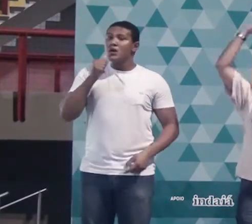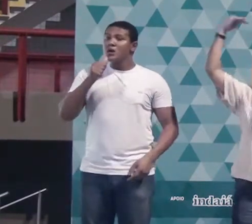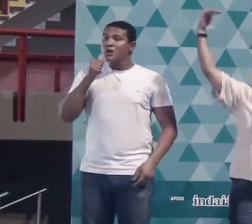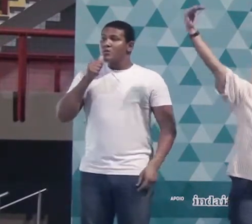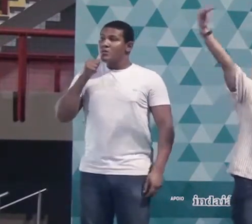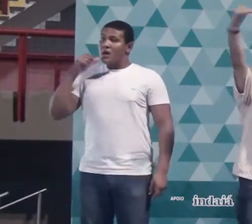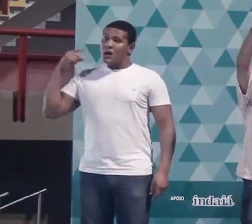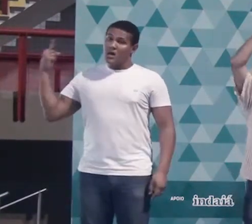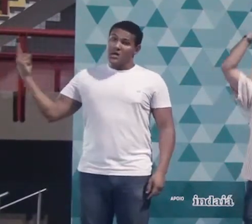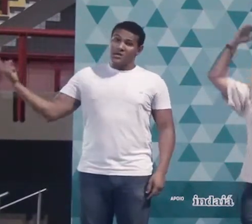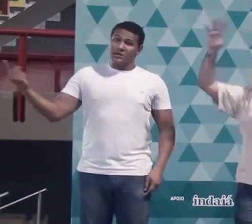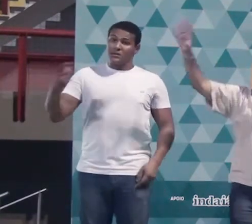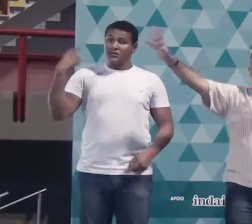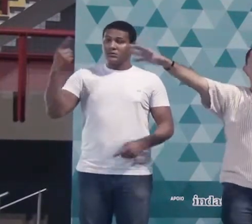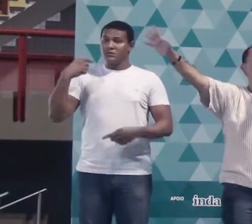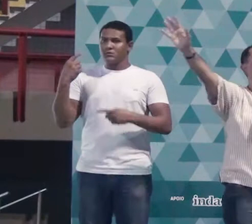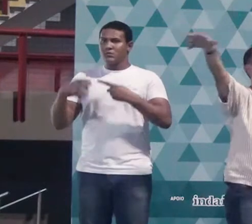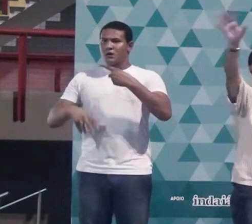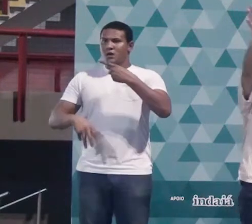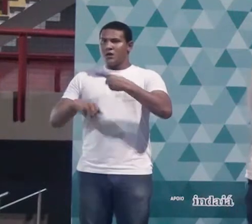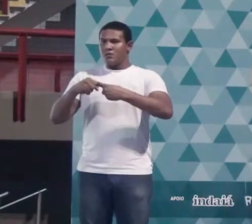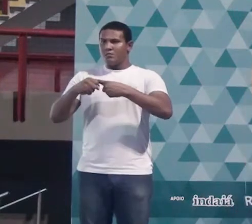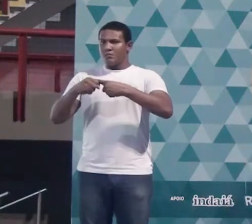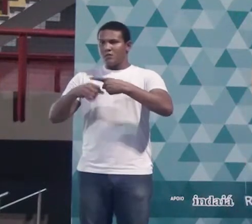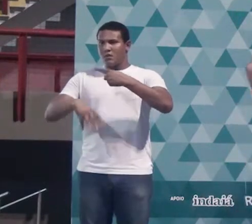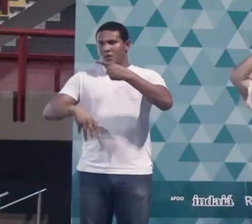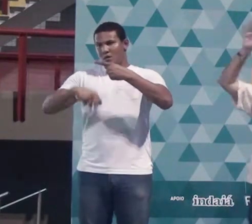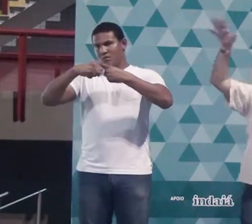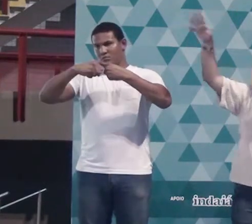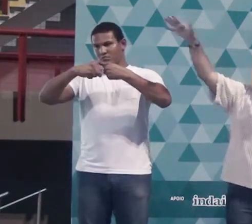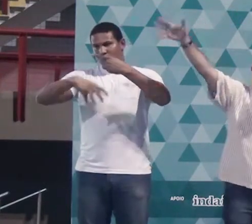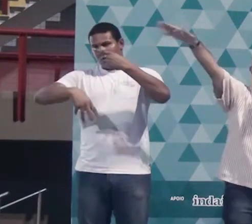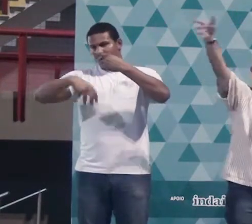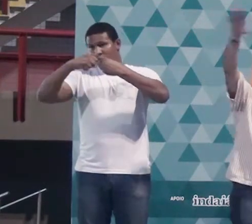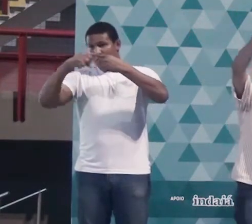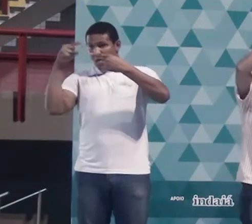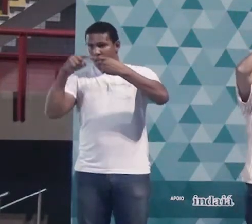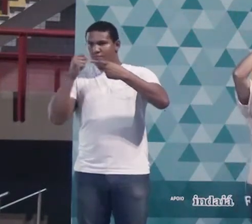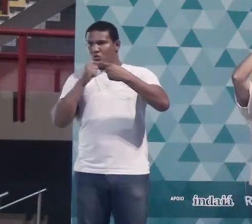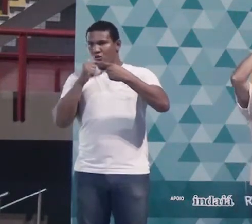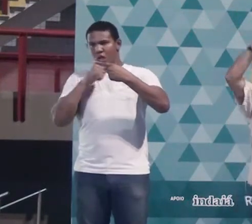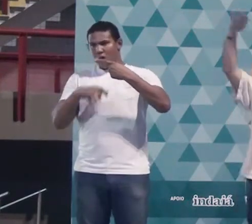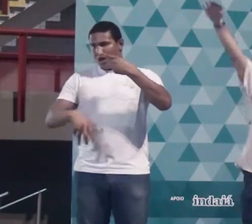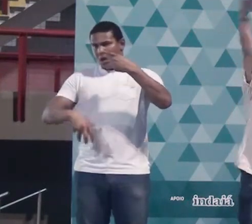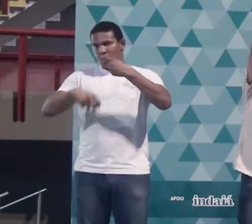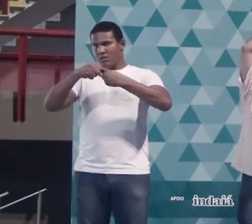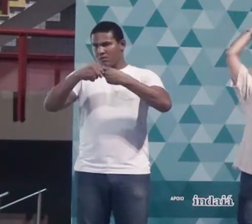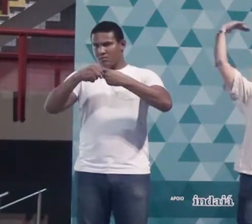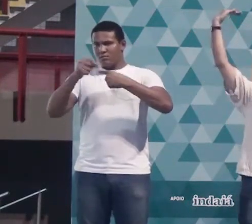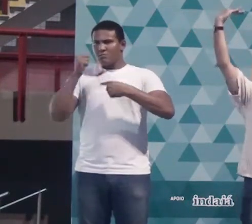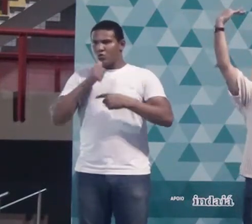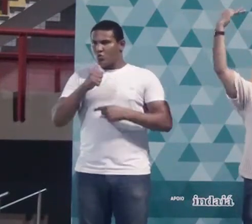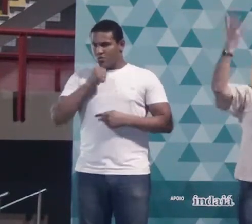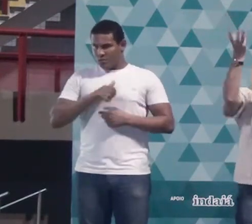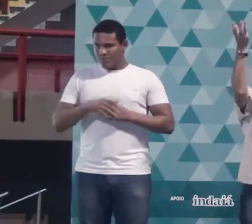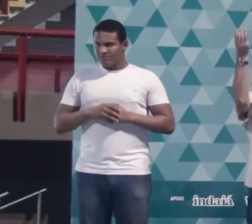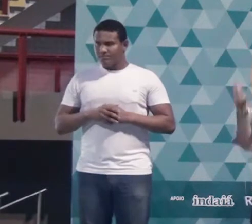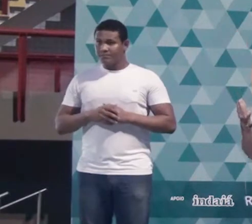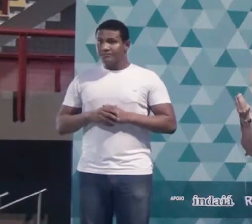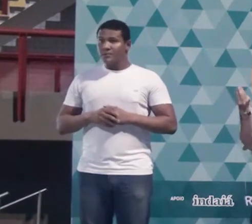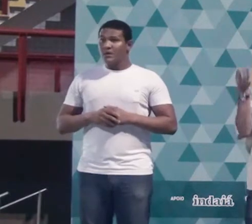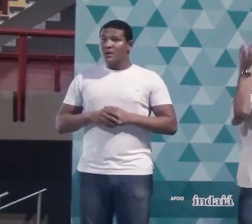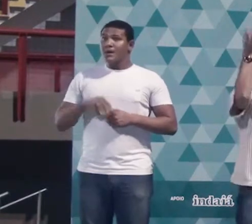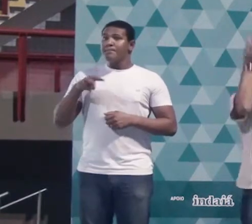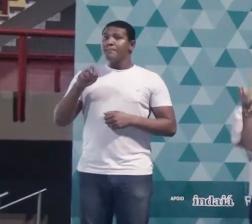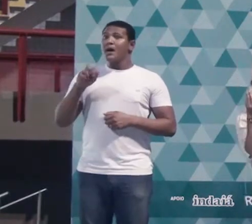Mulher, hiperônimo, porque pode ser para qualquer ser humano do sexo feminino. Mulher.